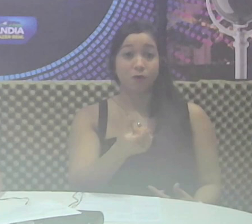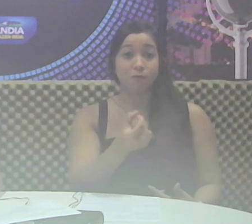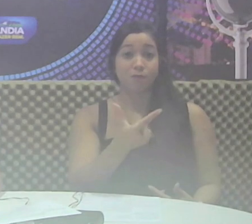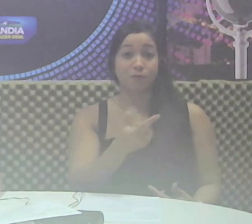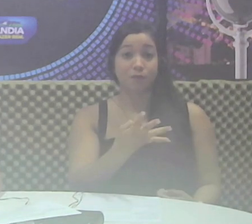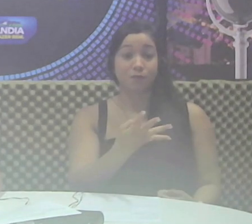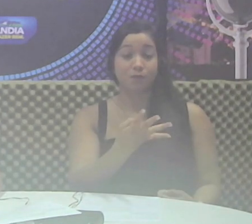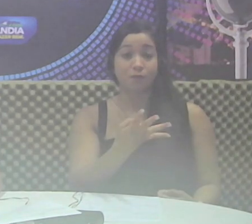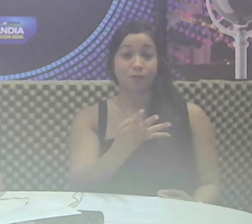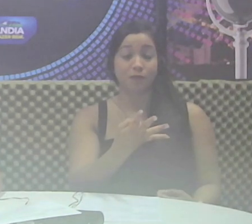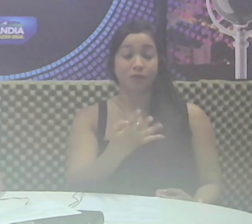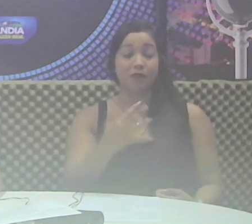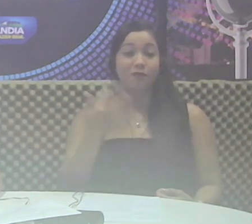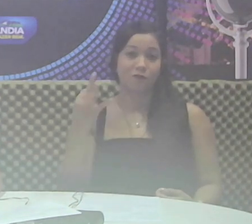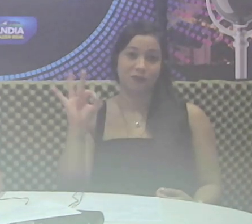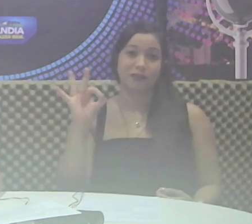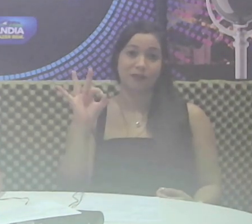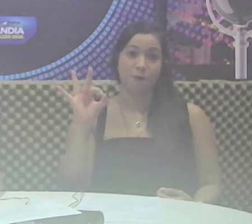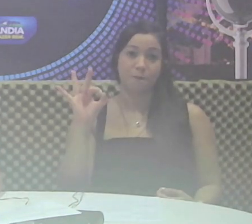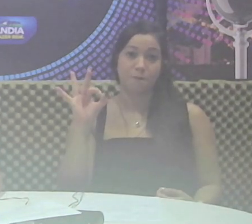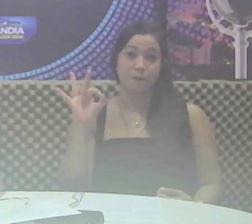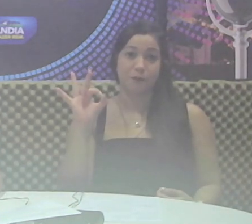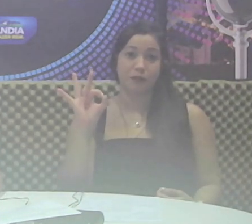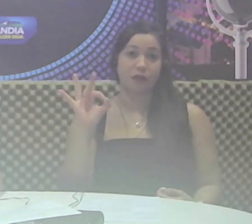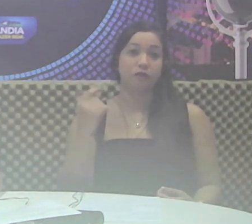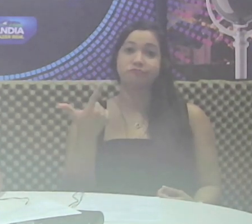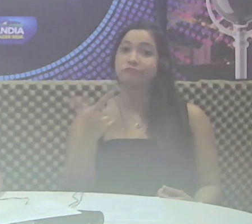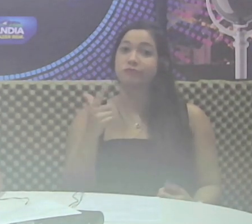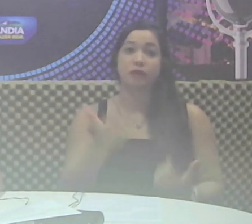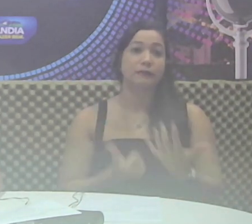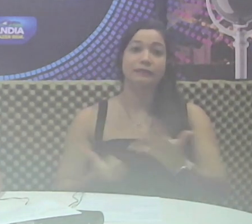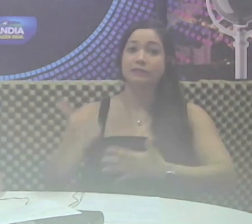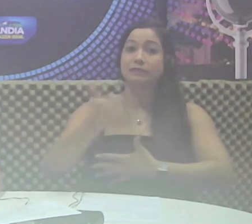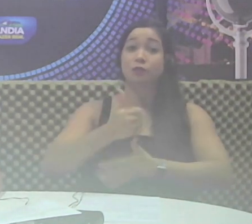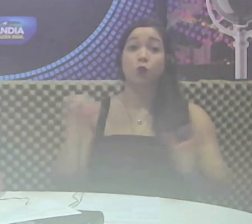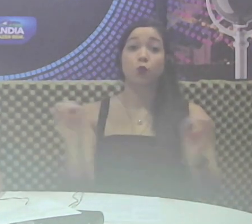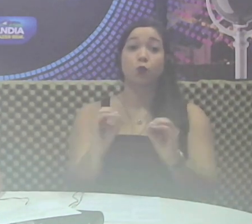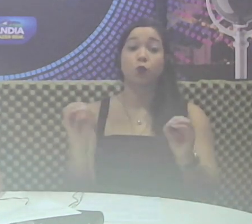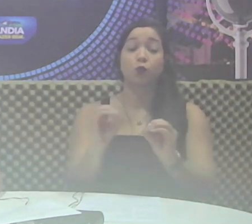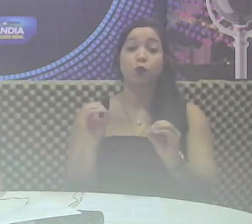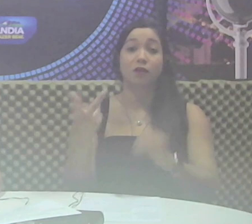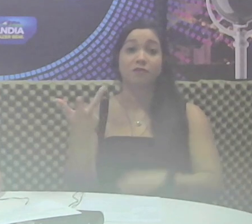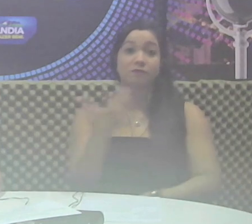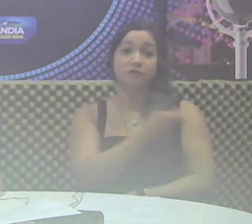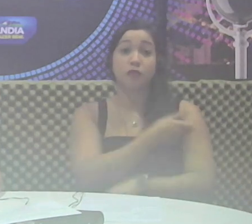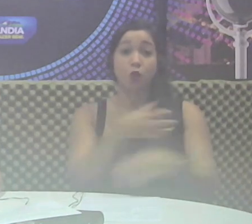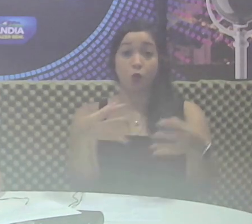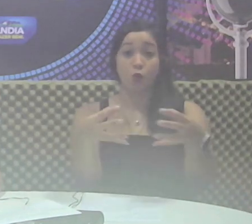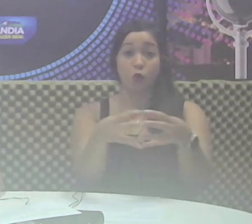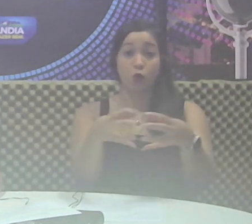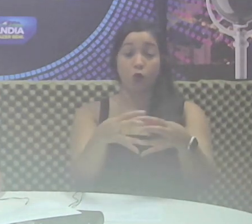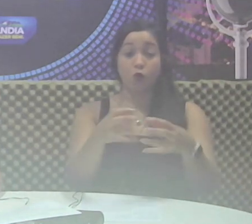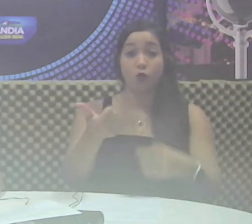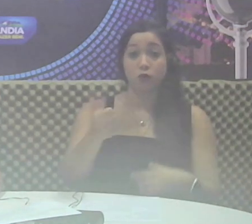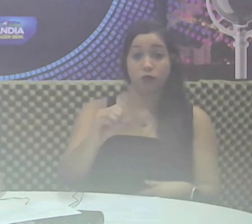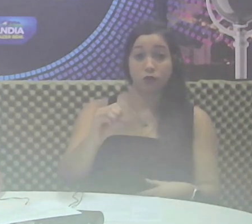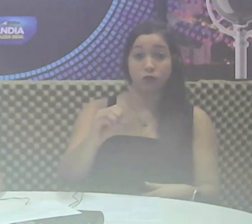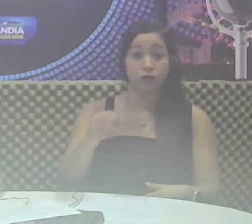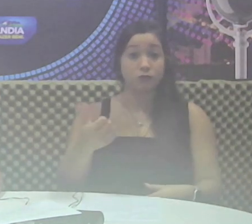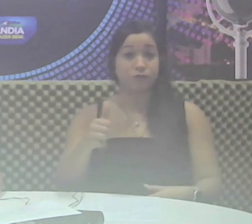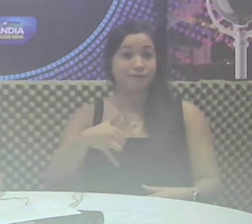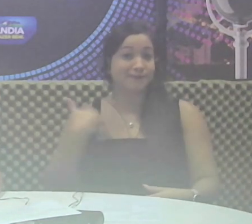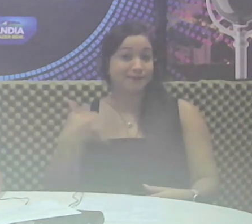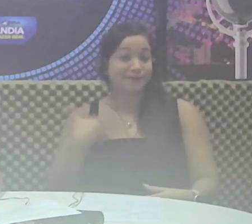39/2024 do órgão federal, que não estabelece prioridade de vacinação dentro do grupo de 10 e 11 anos